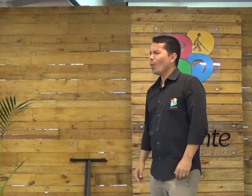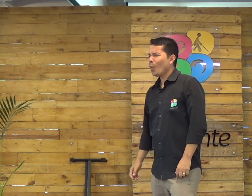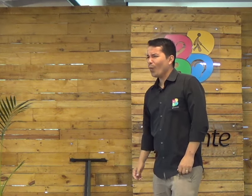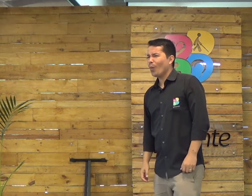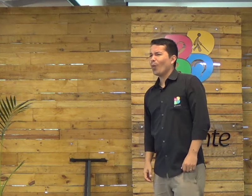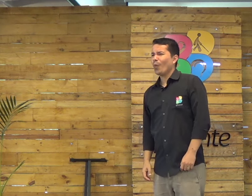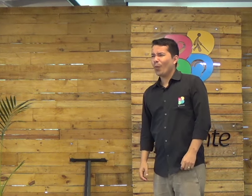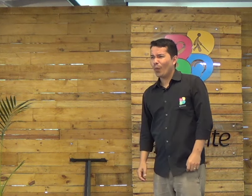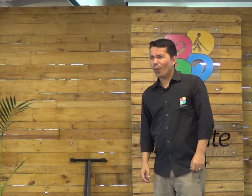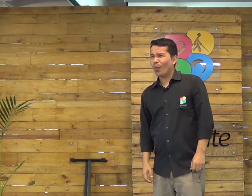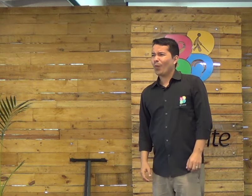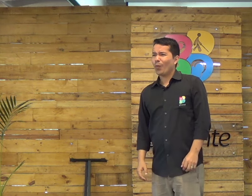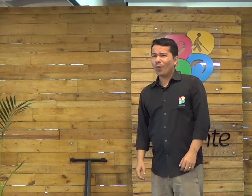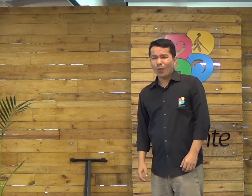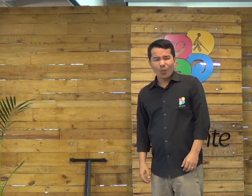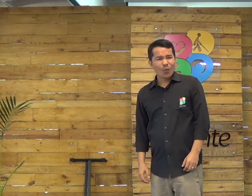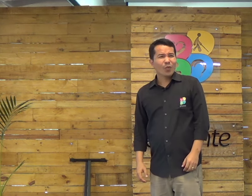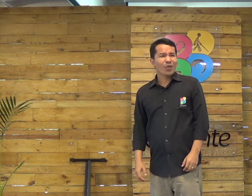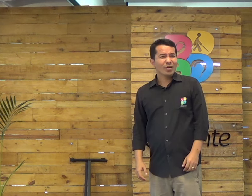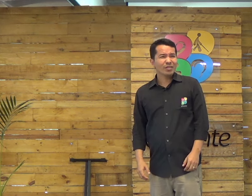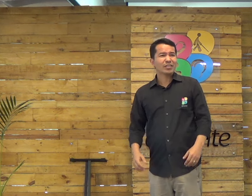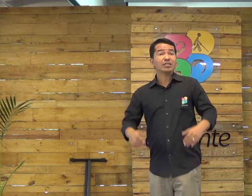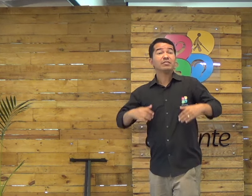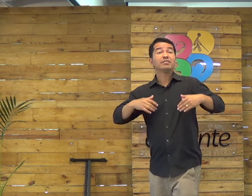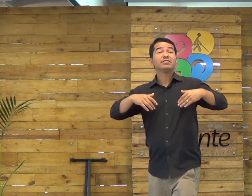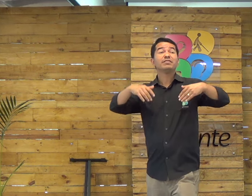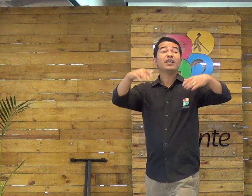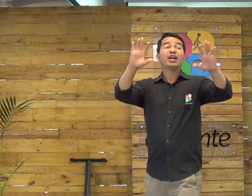esse versículo é muito sério também.